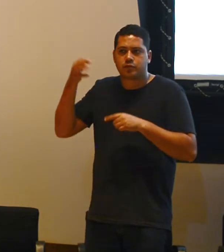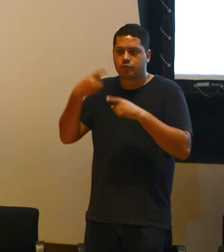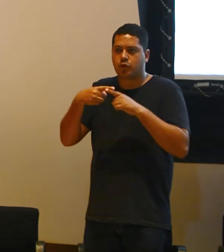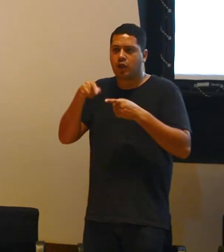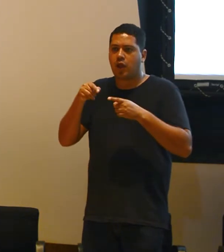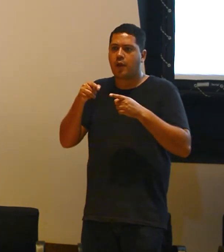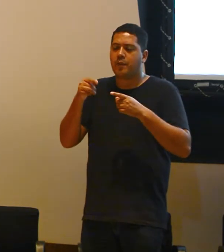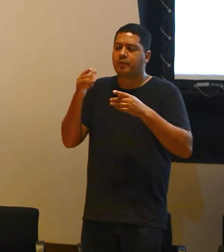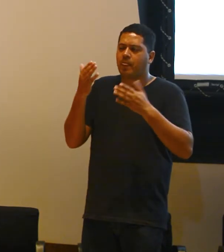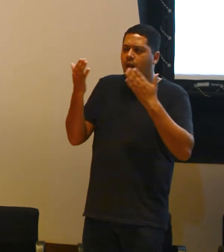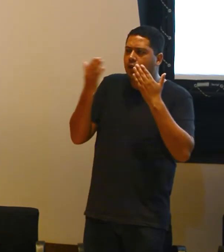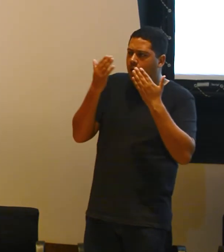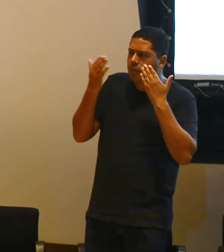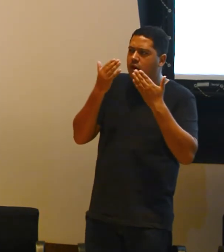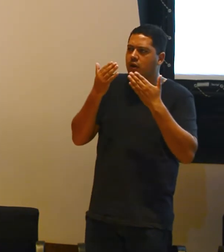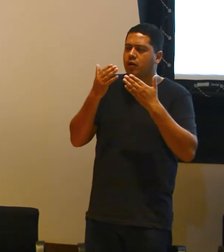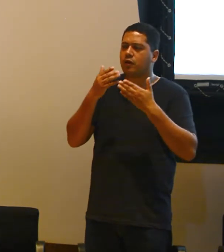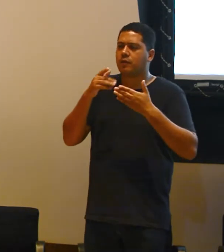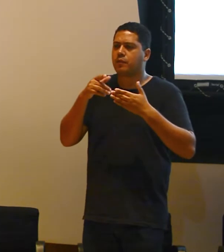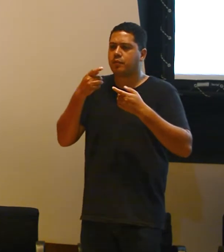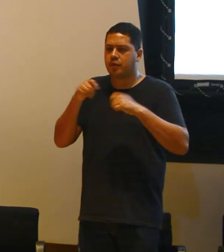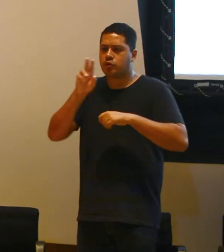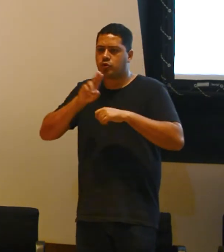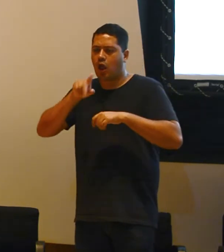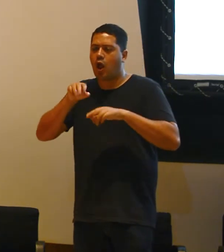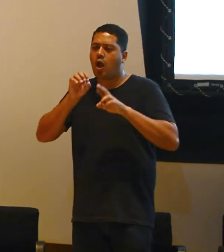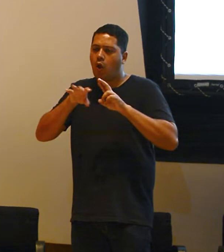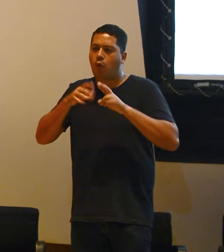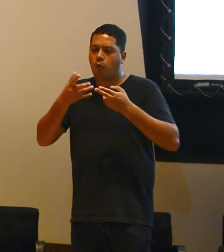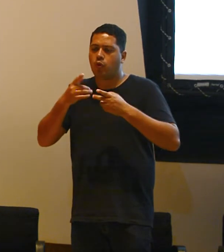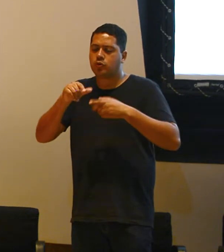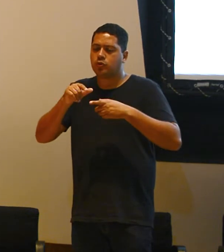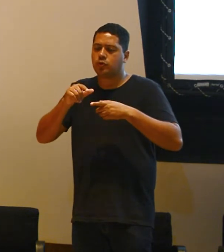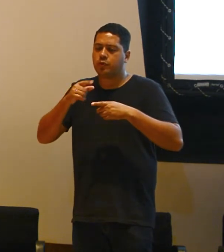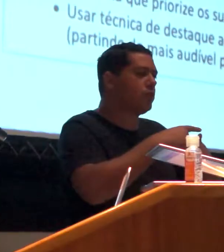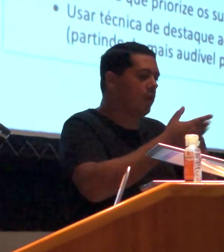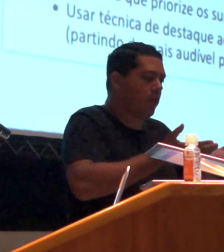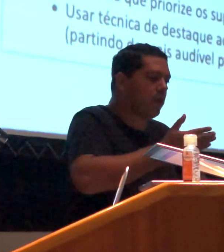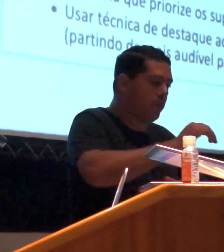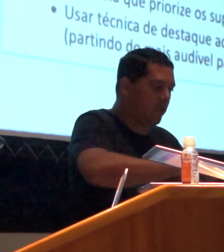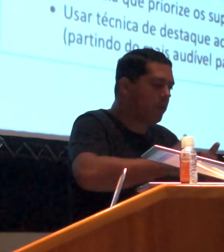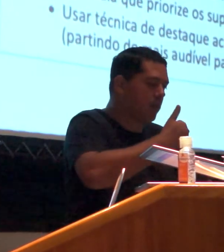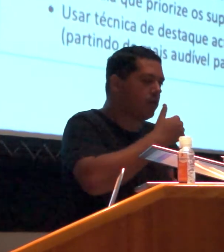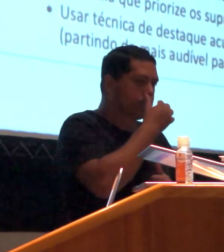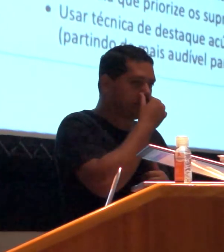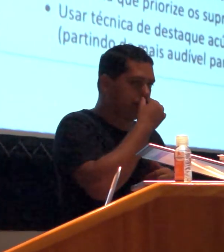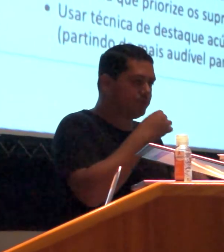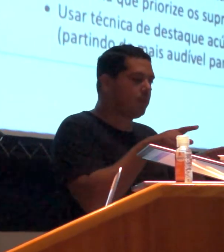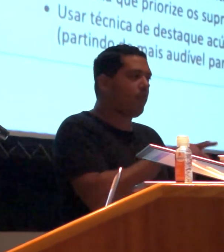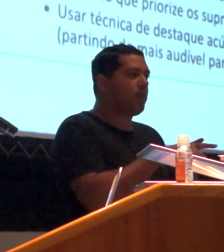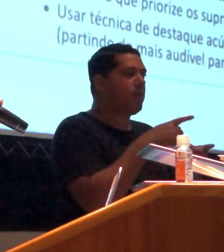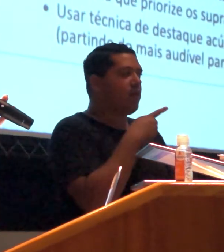sejam esse acesso seja otimizado. Então, falar com a fala, que prioriza os suprassegmentos. Muitos pais falam,